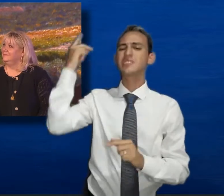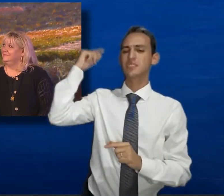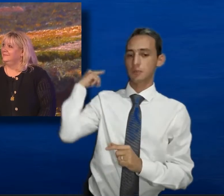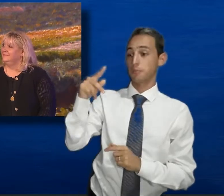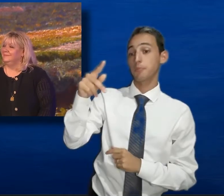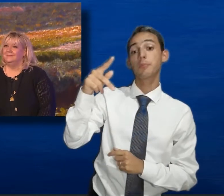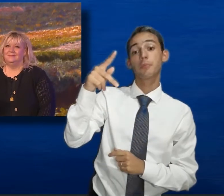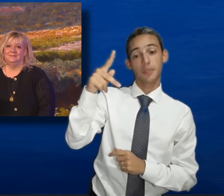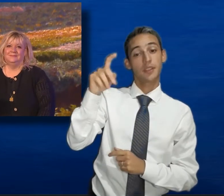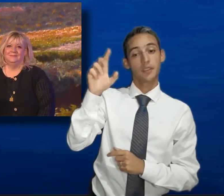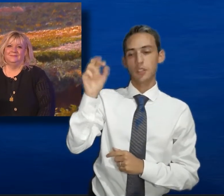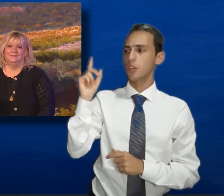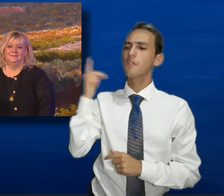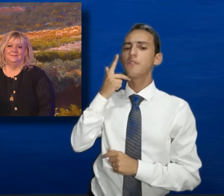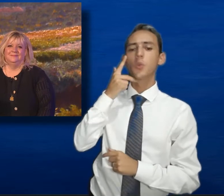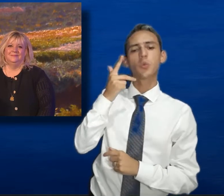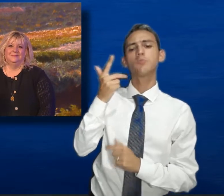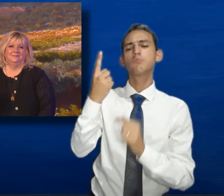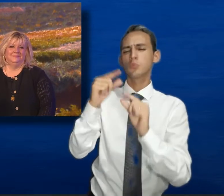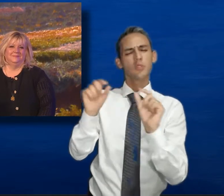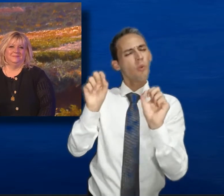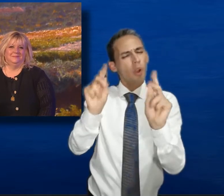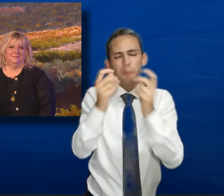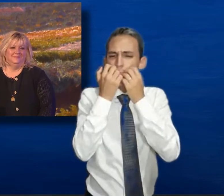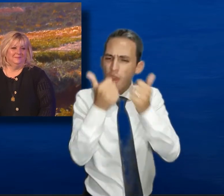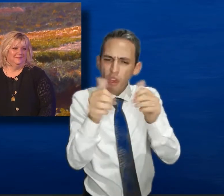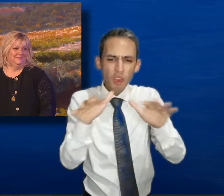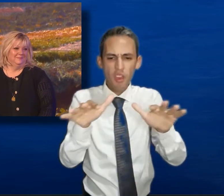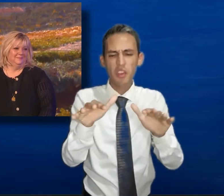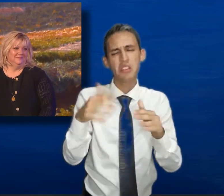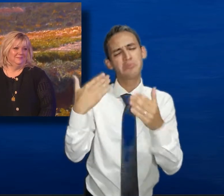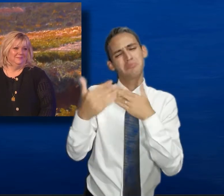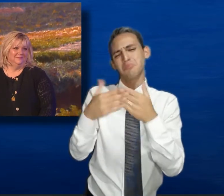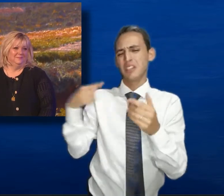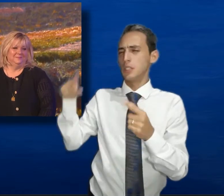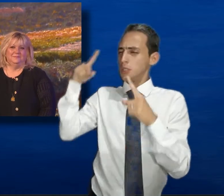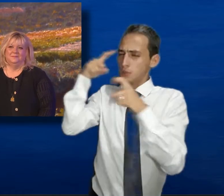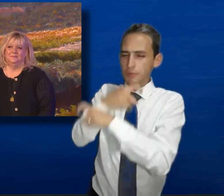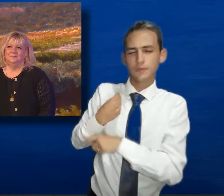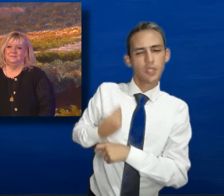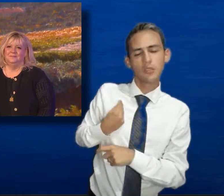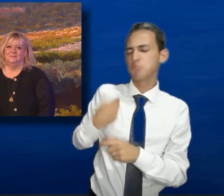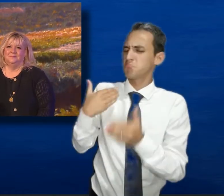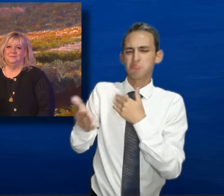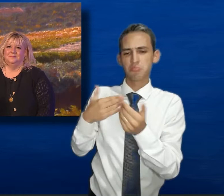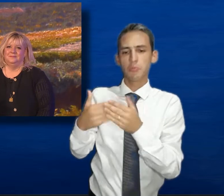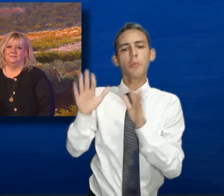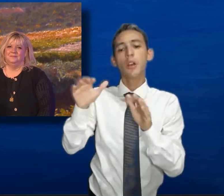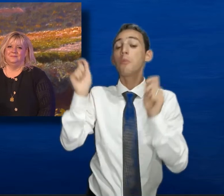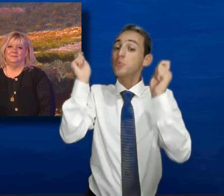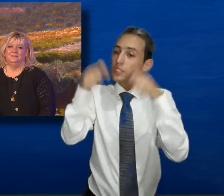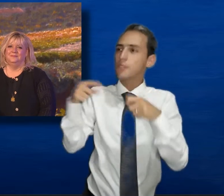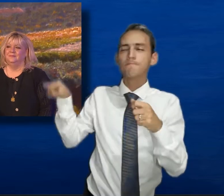dos primeiros pioneiros. Sua visão de que tudo está bem, em meio a desafios e aflições,